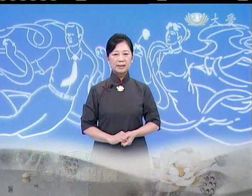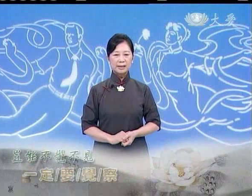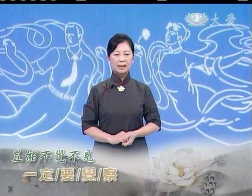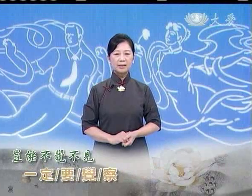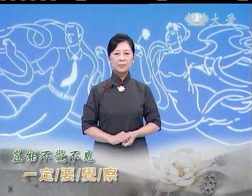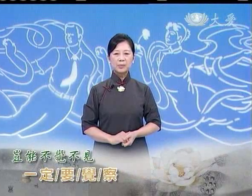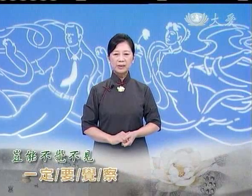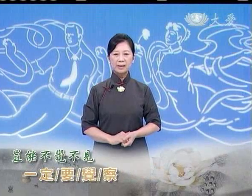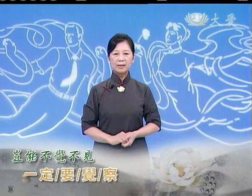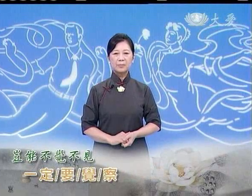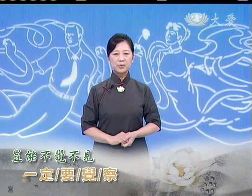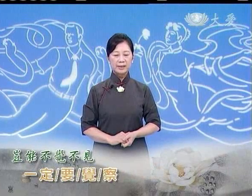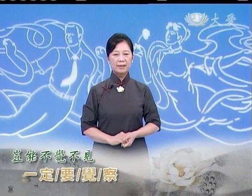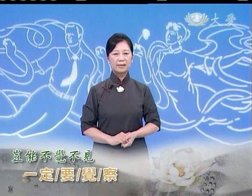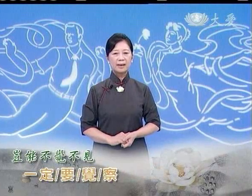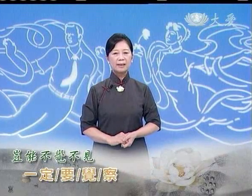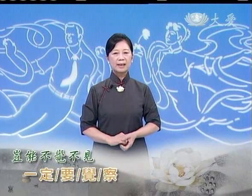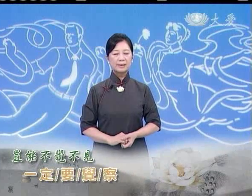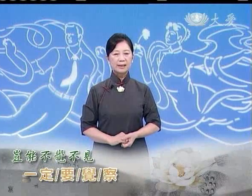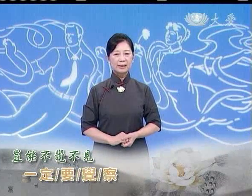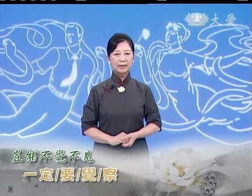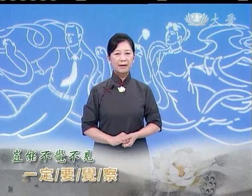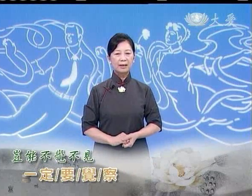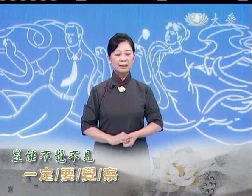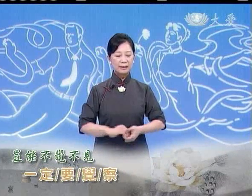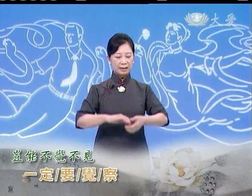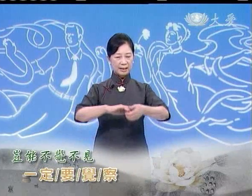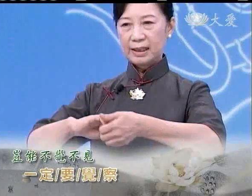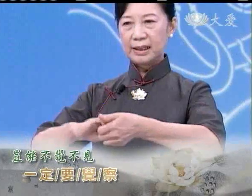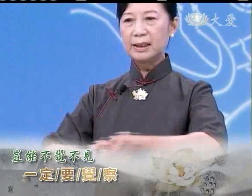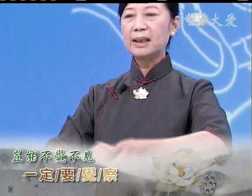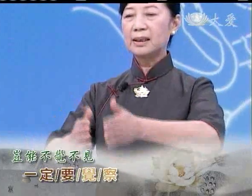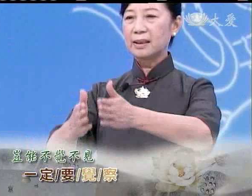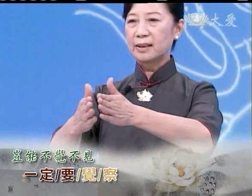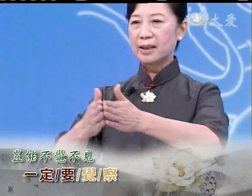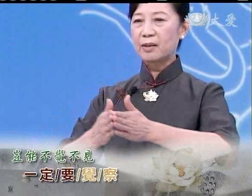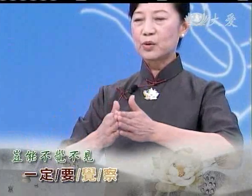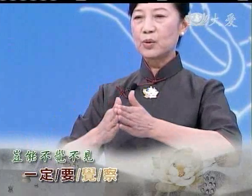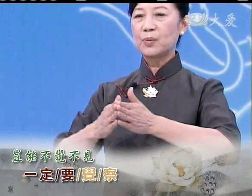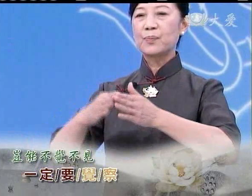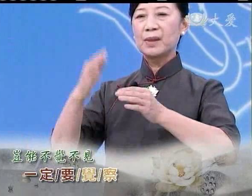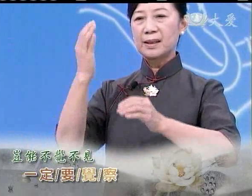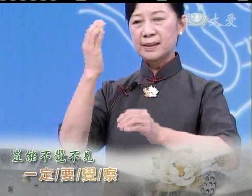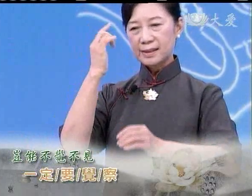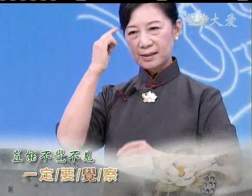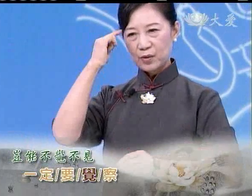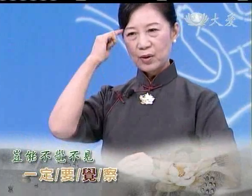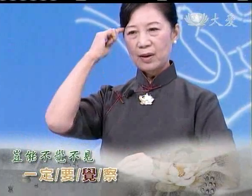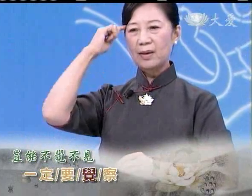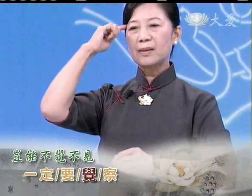岂能不解不见，那在这个地方你一定要去觉，